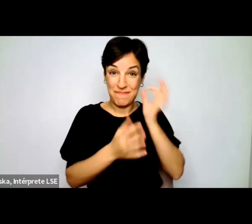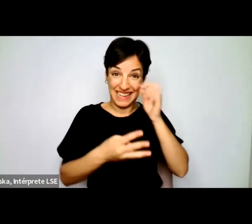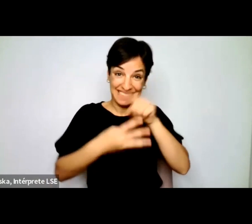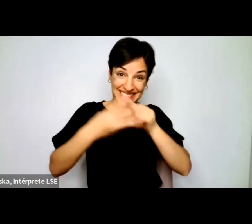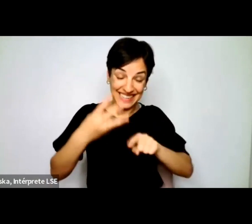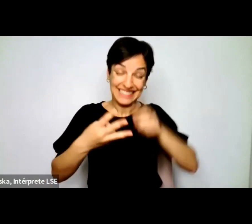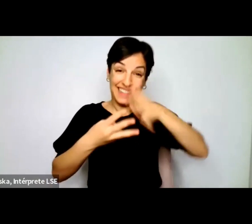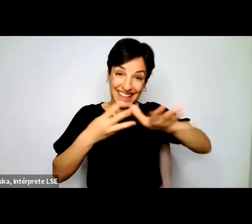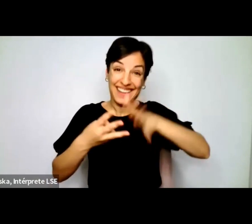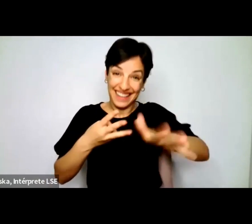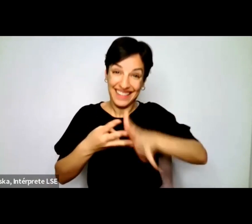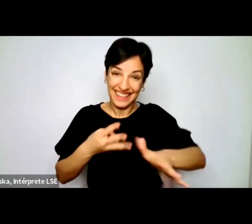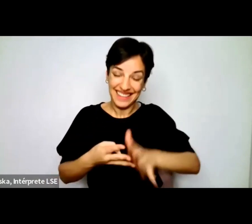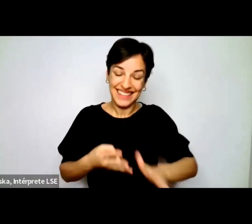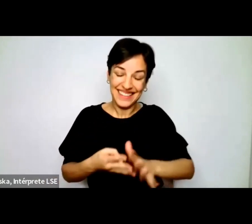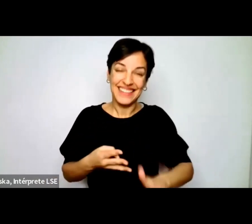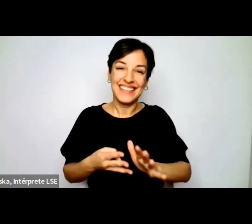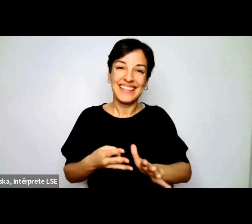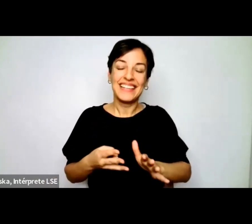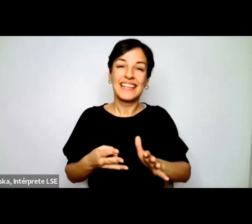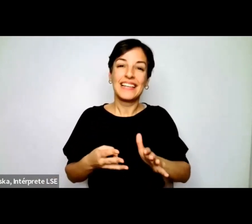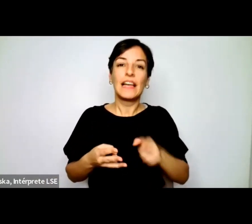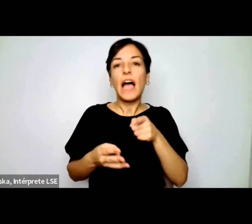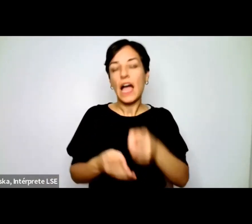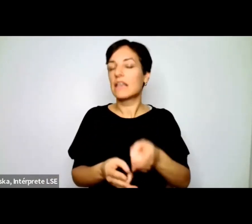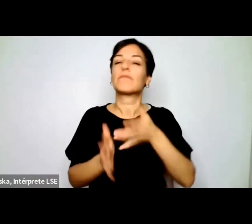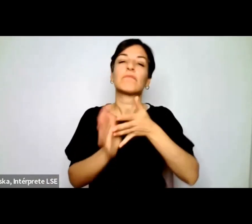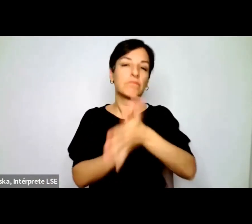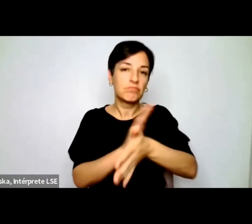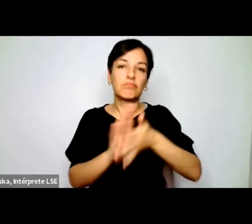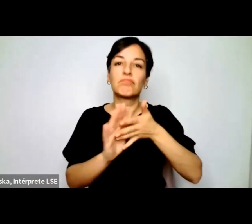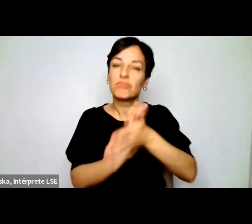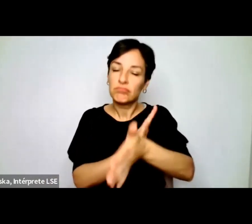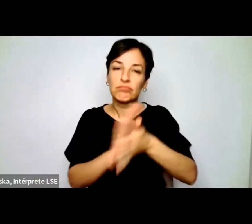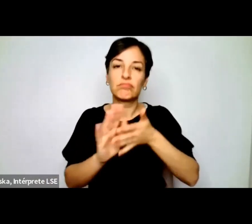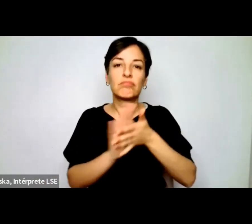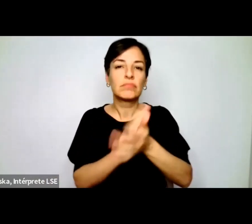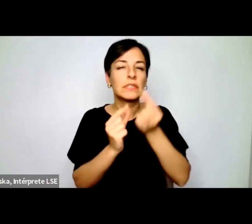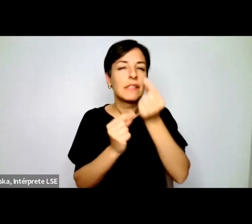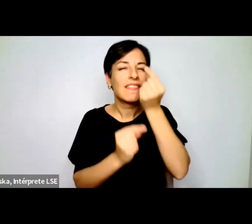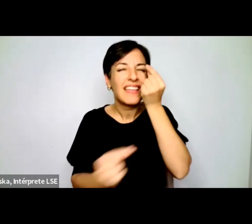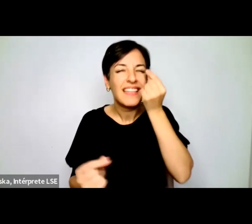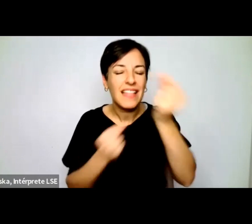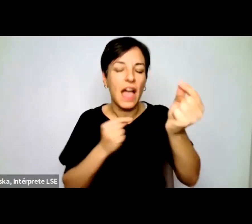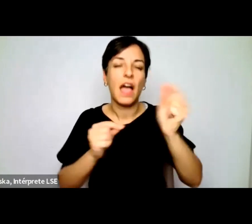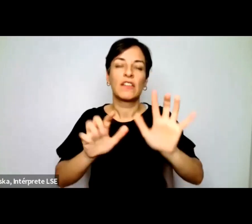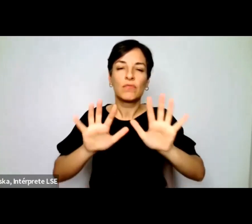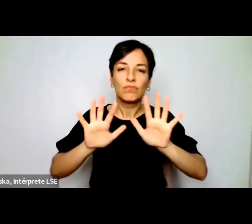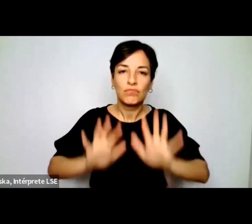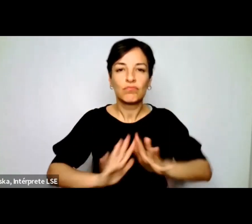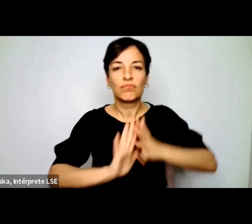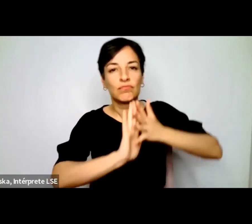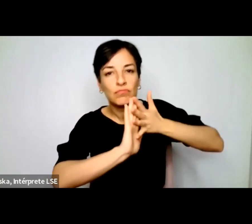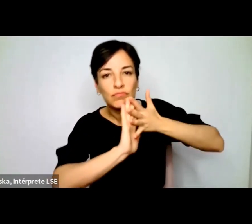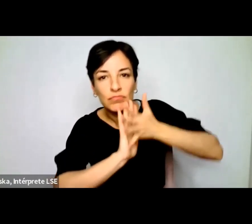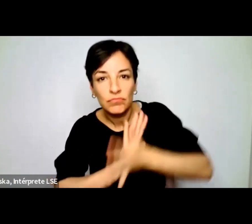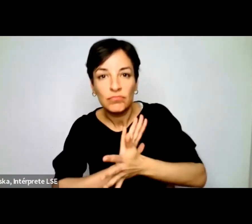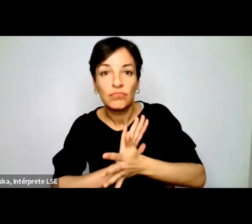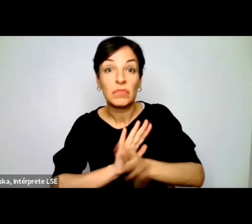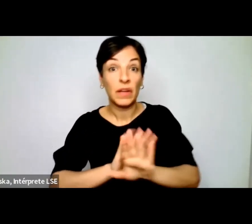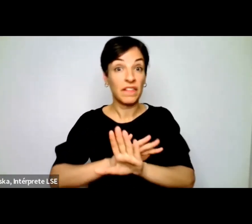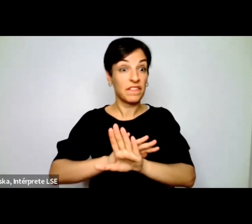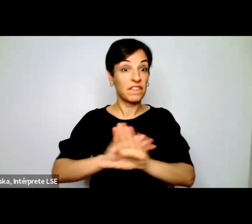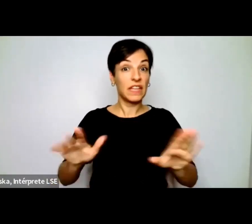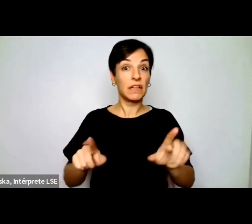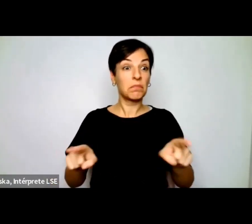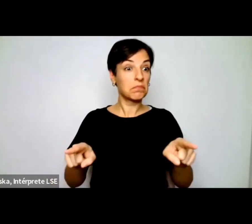estamos intentando explicar todas, pues os va a explicar detalladamente para que luego ya se pueda decidir si